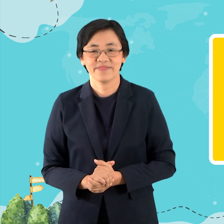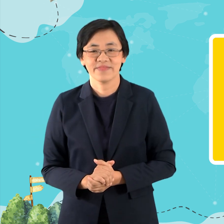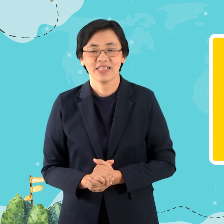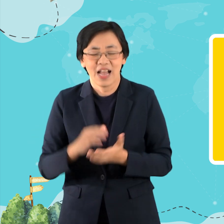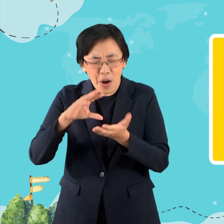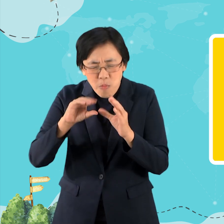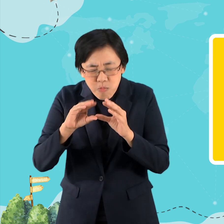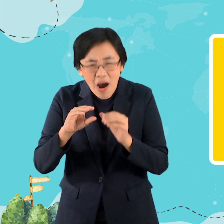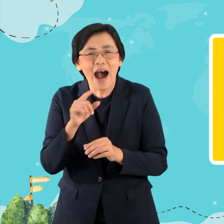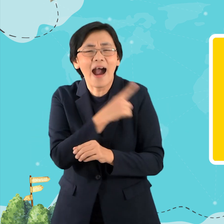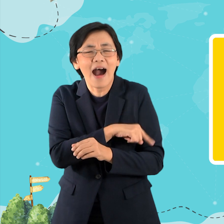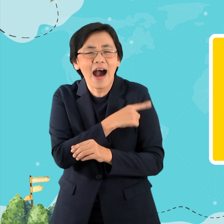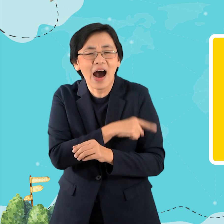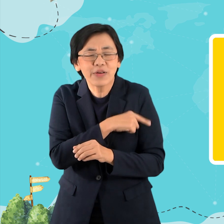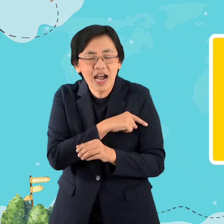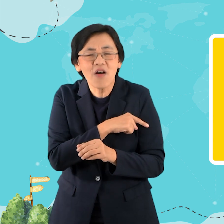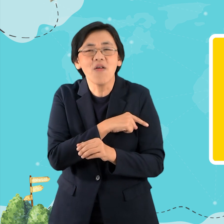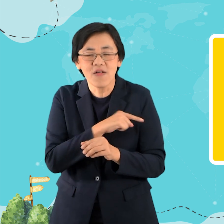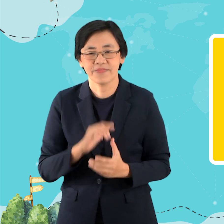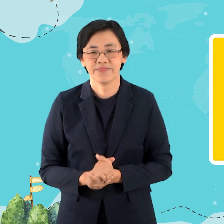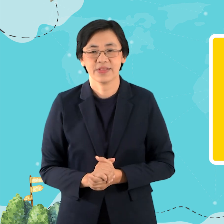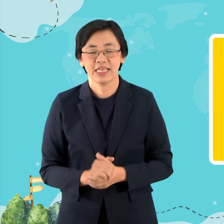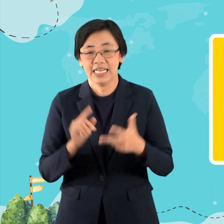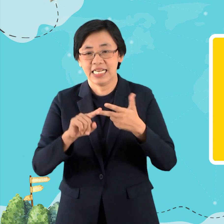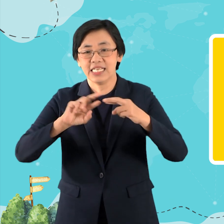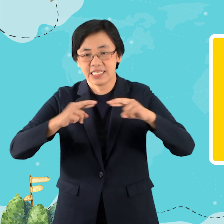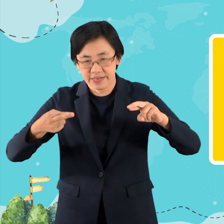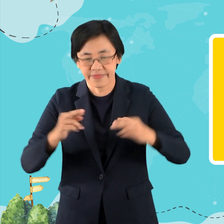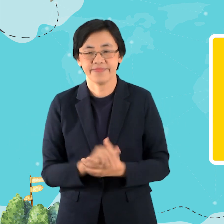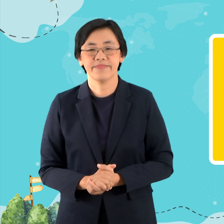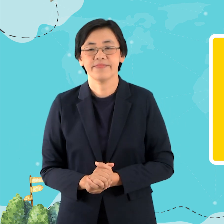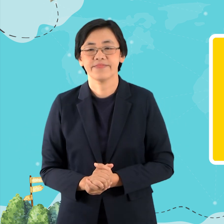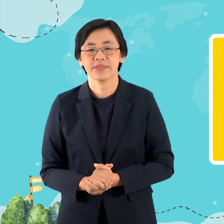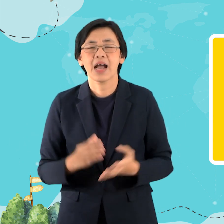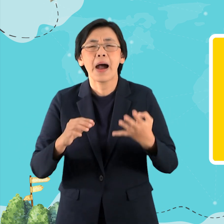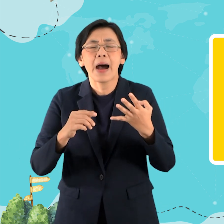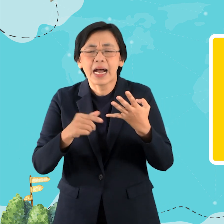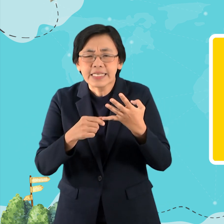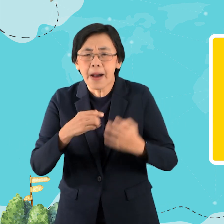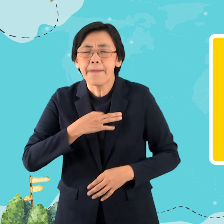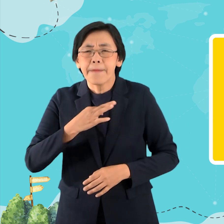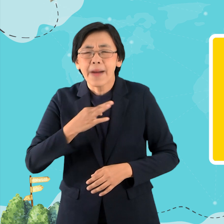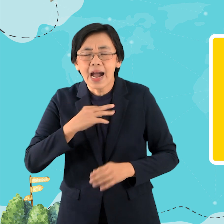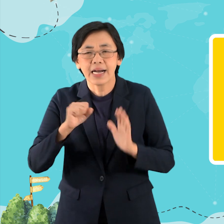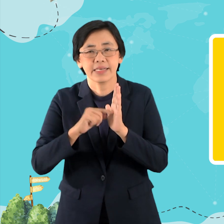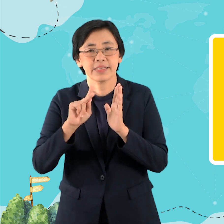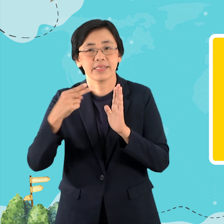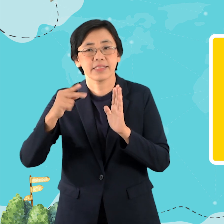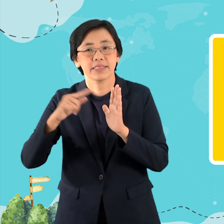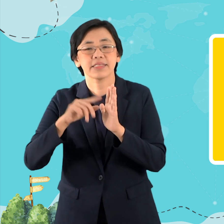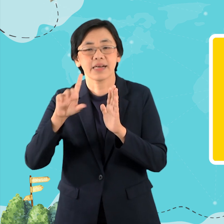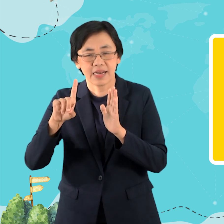ใยสังเคราะห์ค่ะแล้วก็เชือกค่ะแล้วก็ผ้าสักหลาดค่ะ